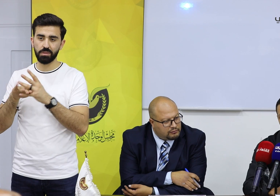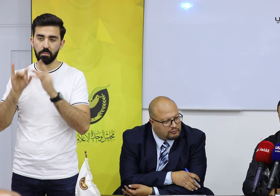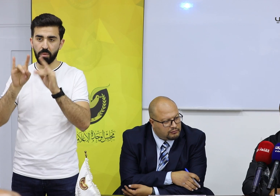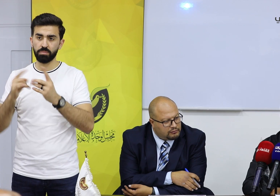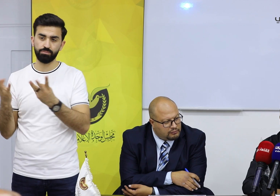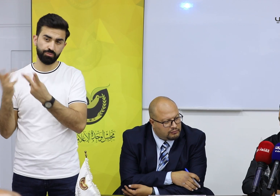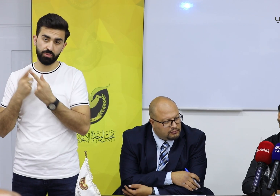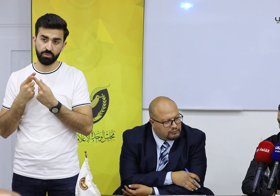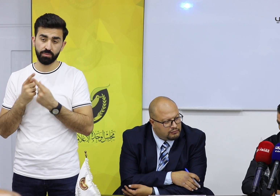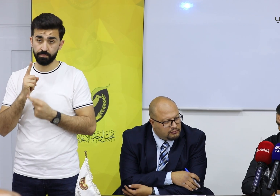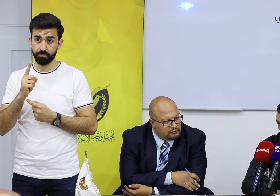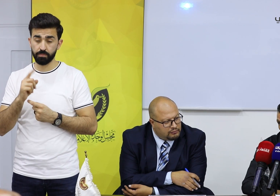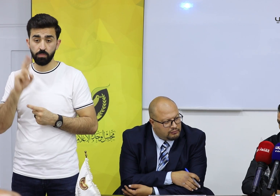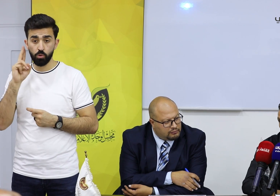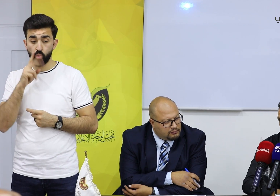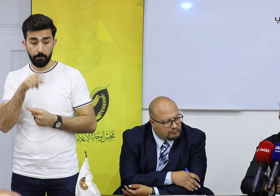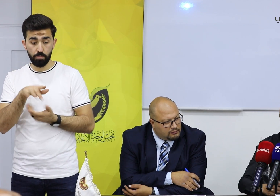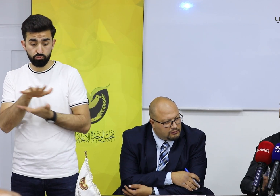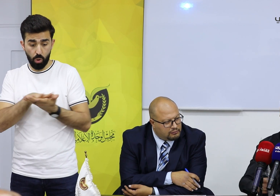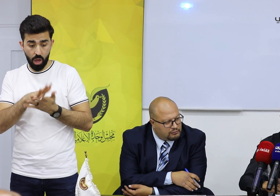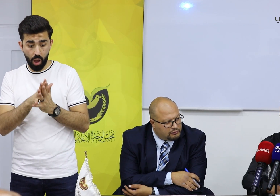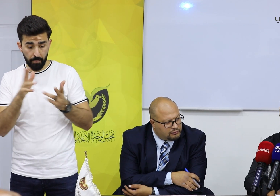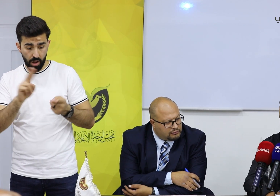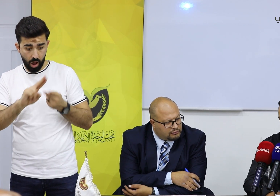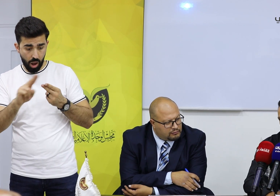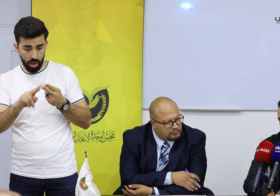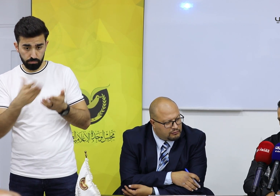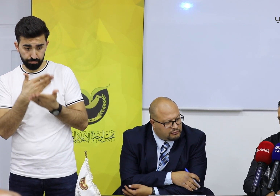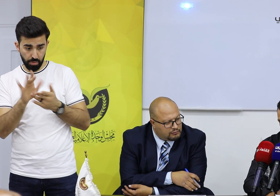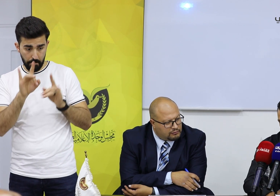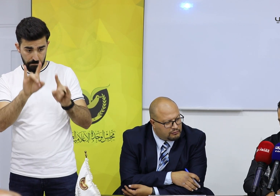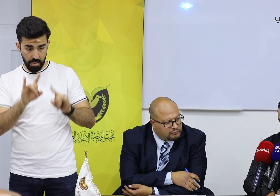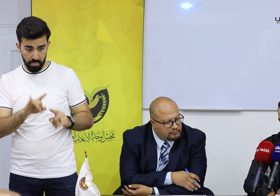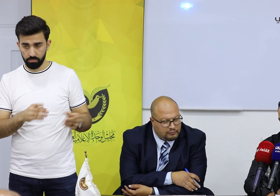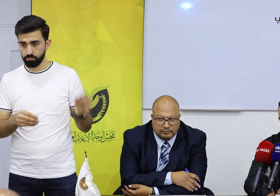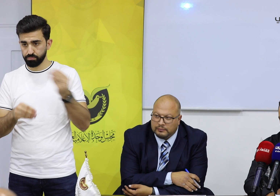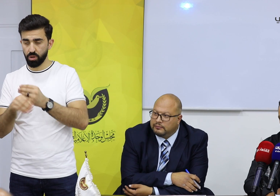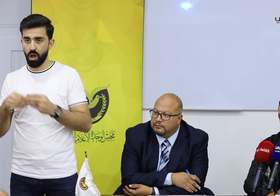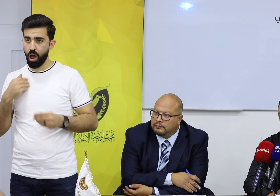فاحنا نحل المشكله للشخص الاصم نفسه، فهيك انا بطل عندي في عندي اي عائق. اهم